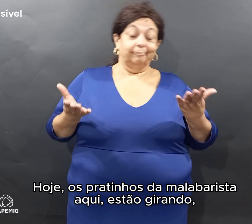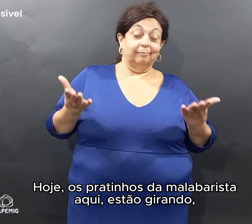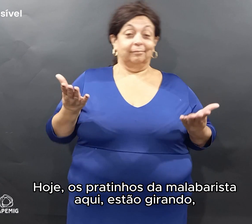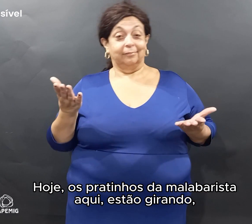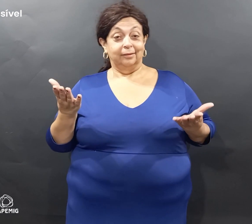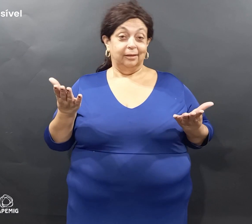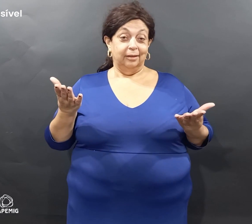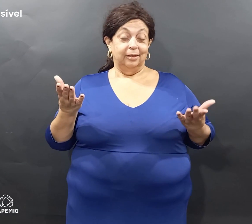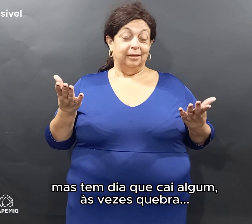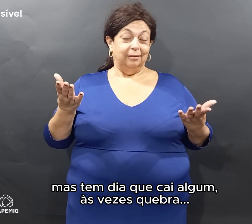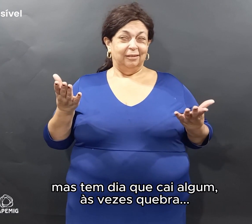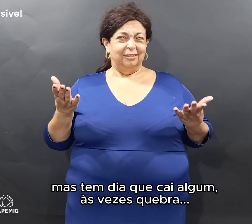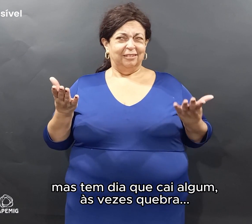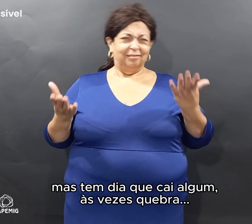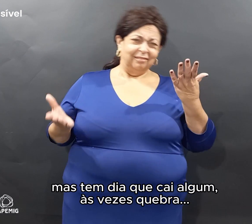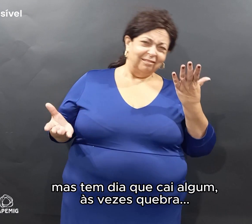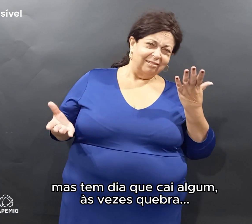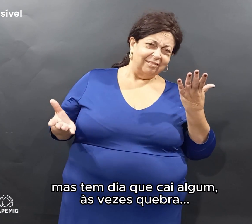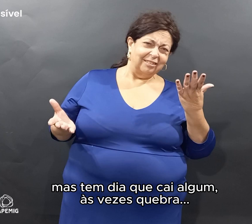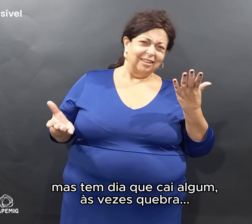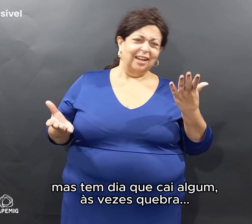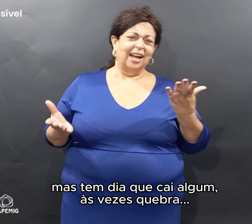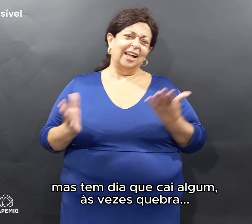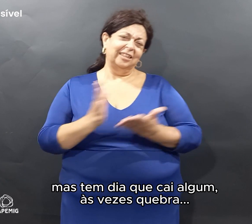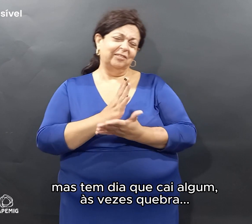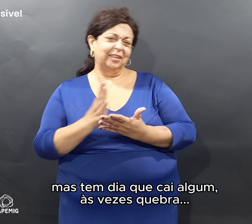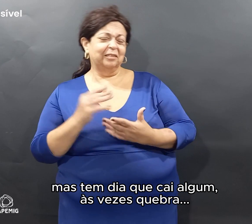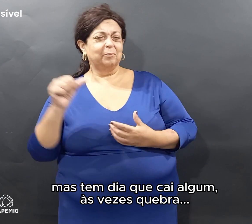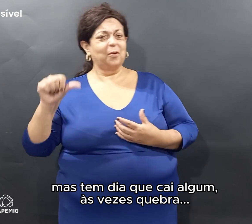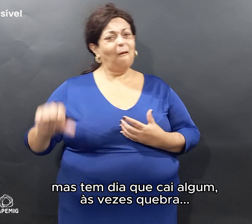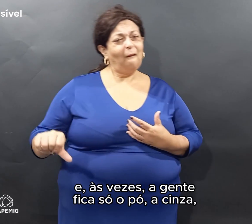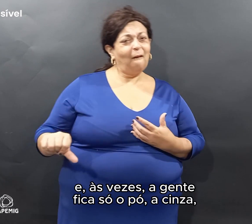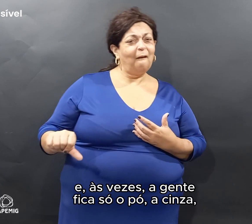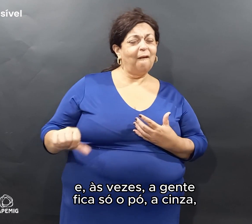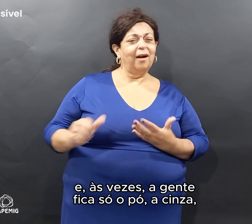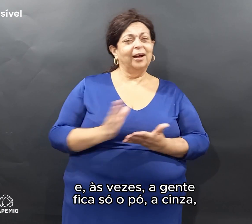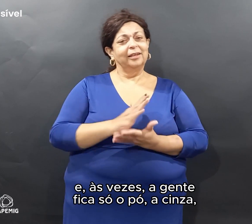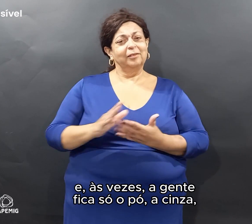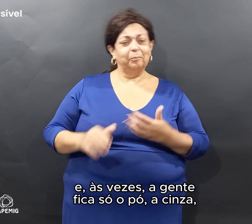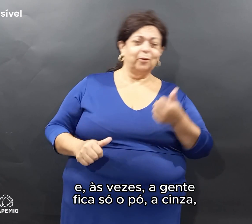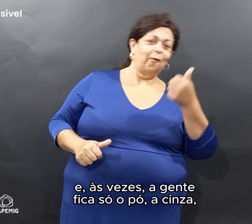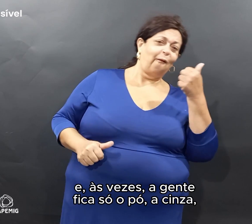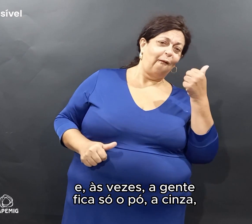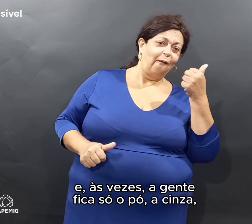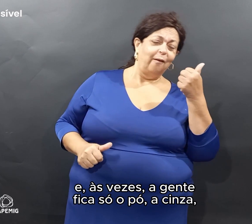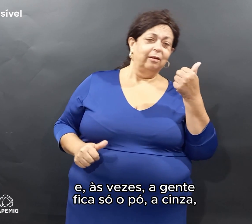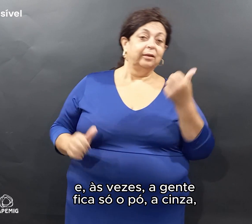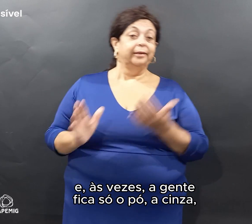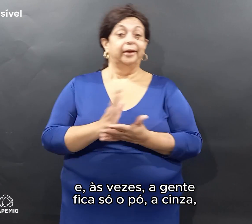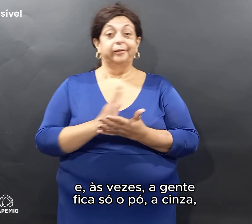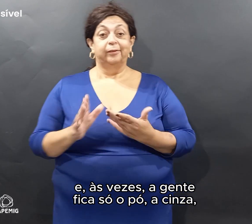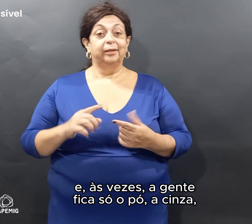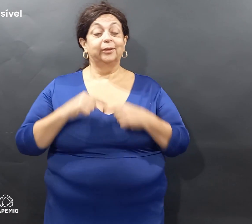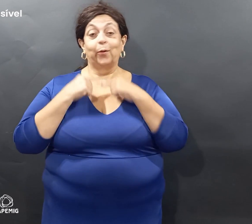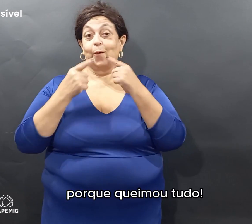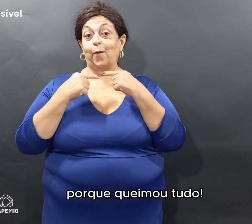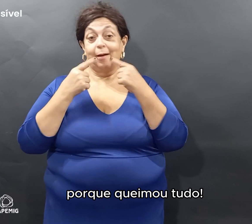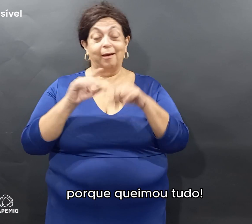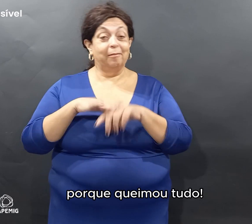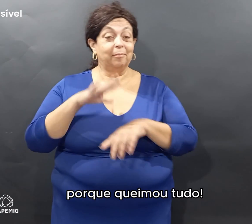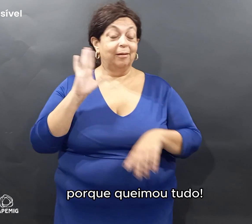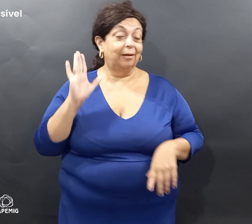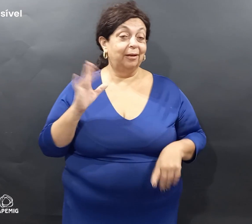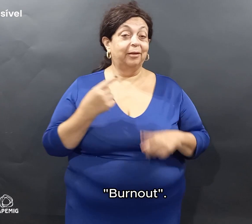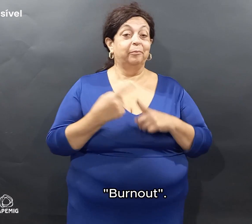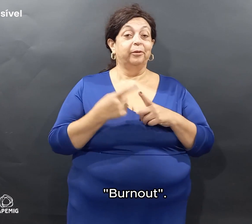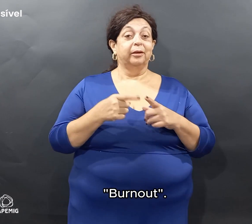estão girando, mas tem dia que cai algum, às vezes quebra, e às vezes a gente fica só o pó, a cinza, porque